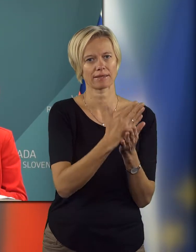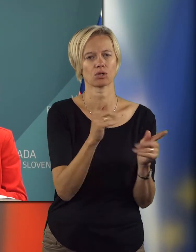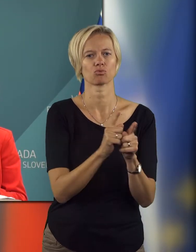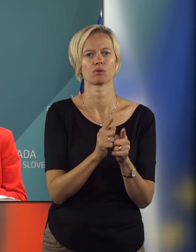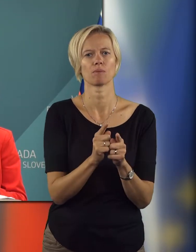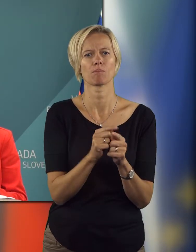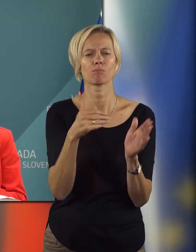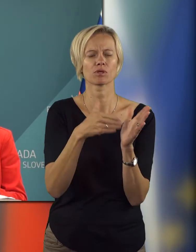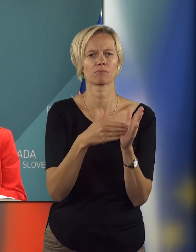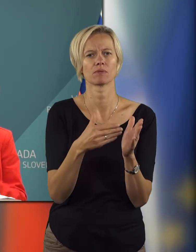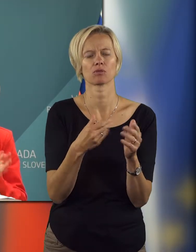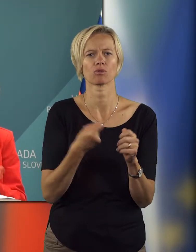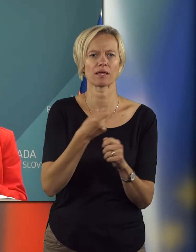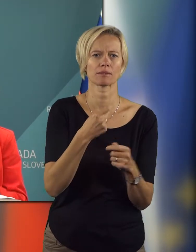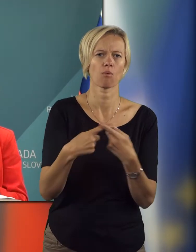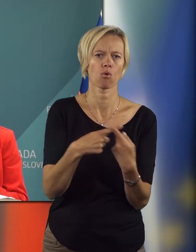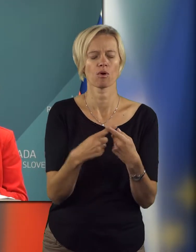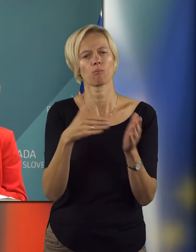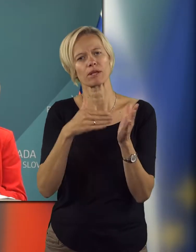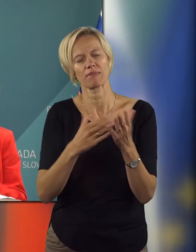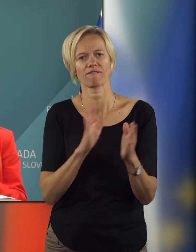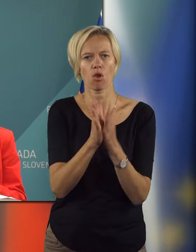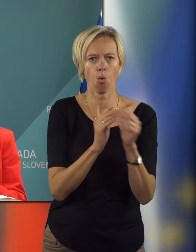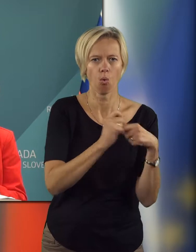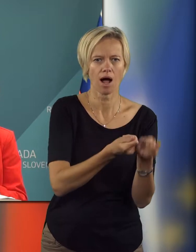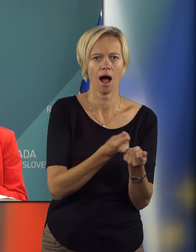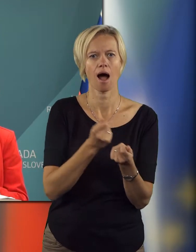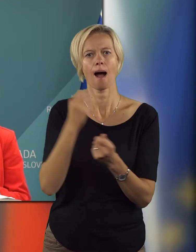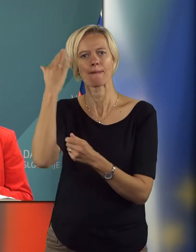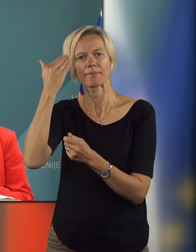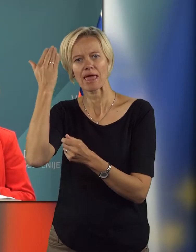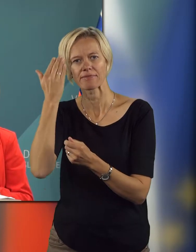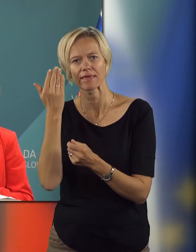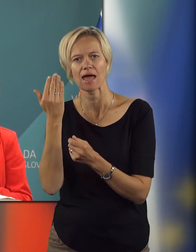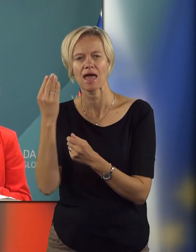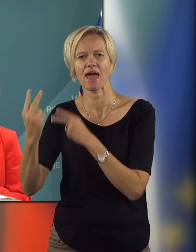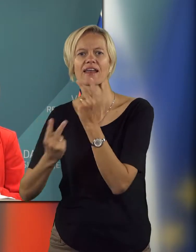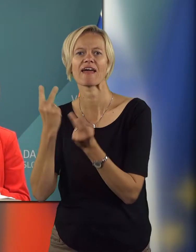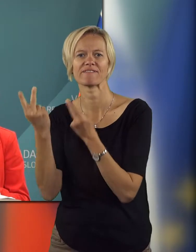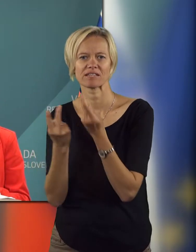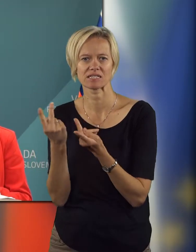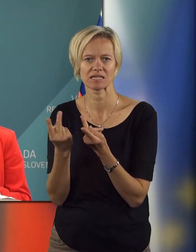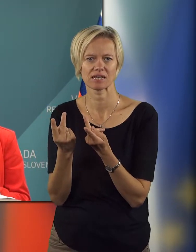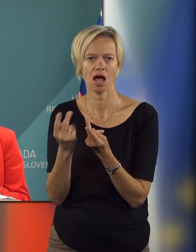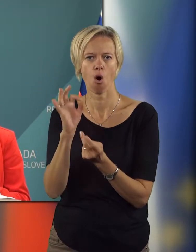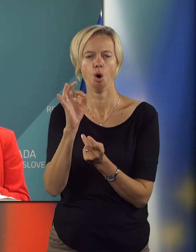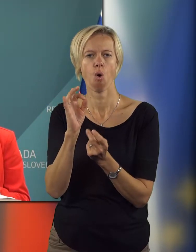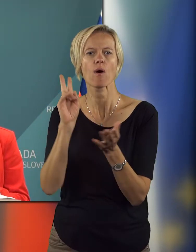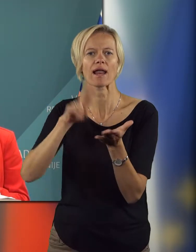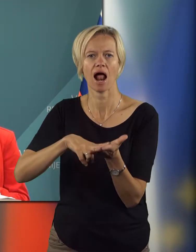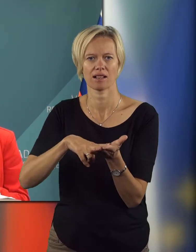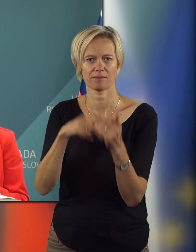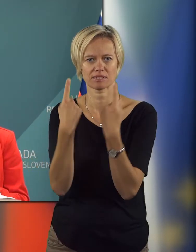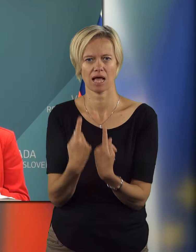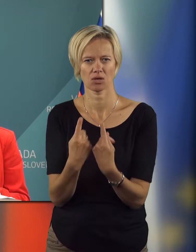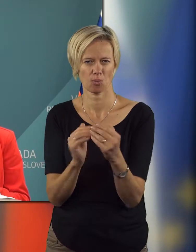tudi podrobni pogoji, da je potrebna vloga, da je potrebno mnenje revizije o realnem